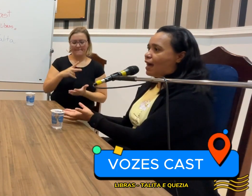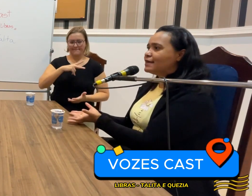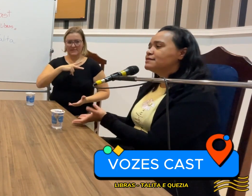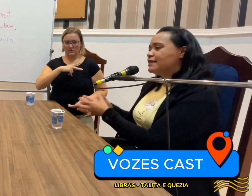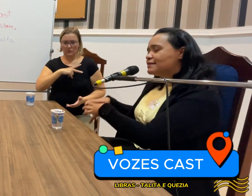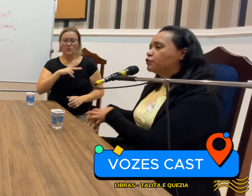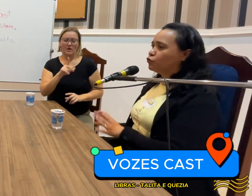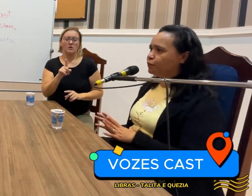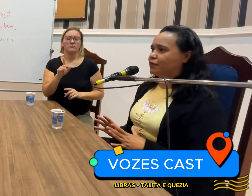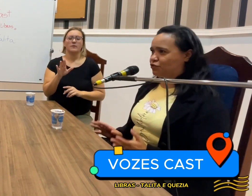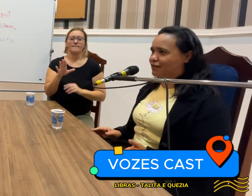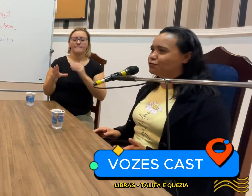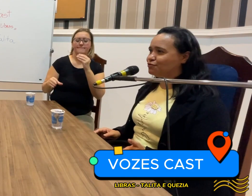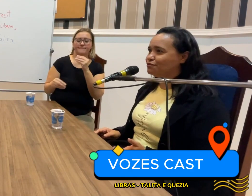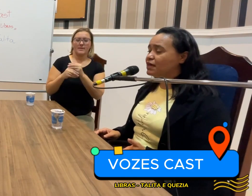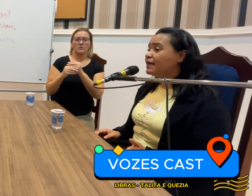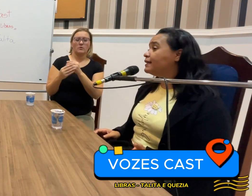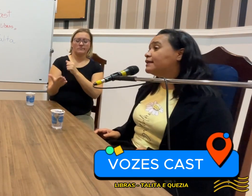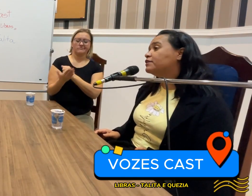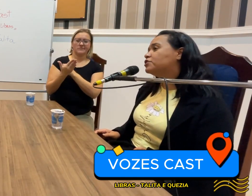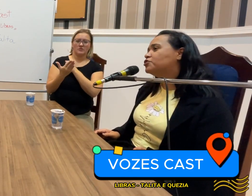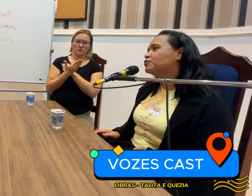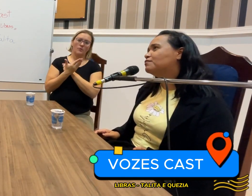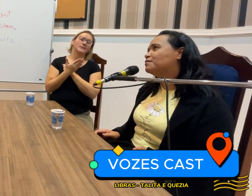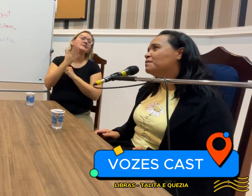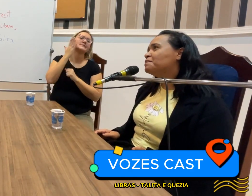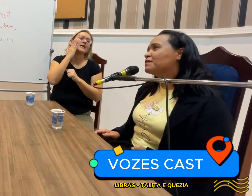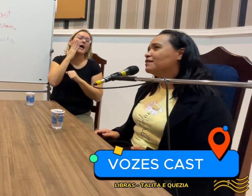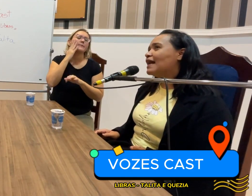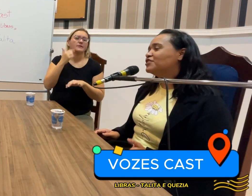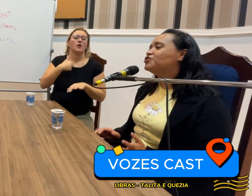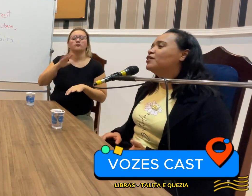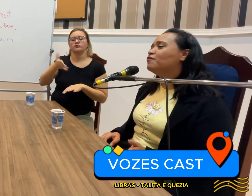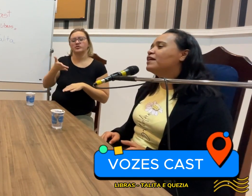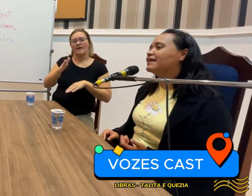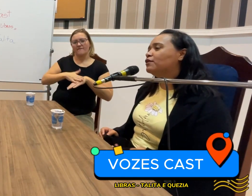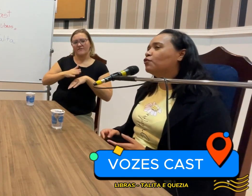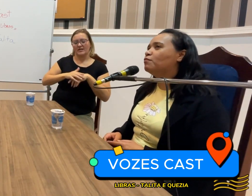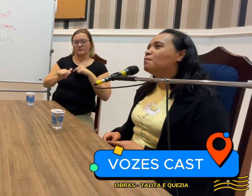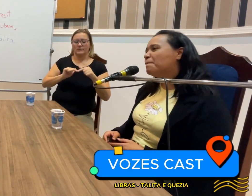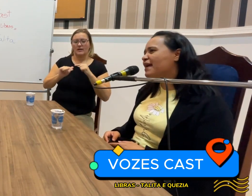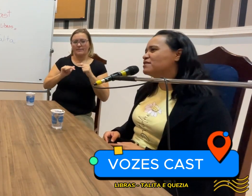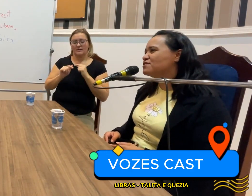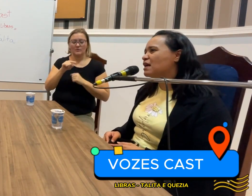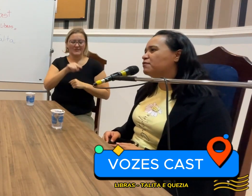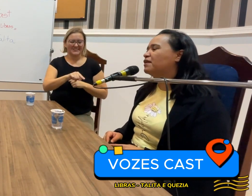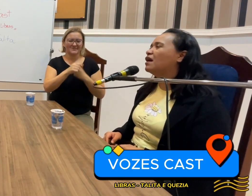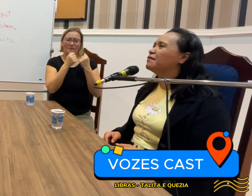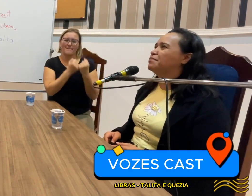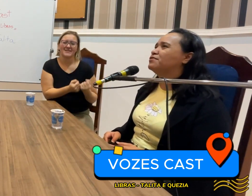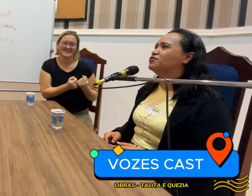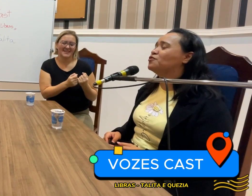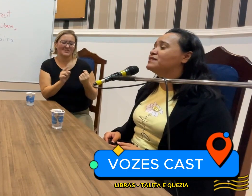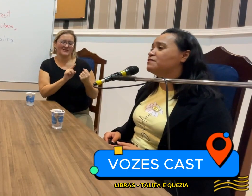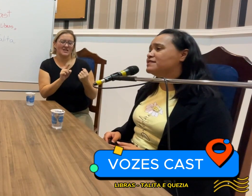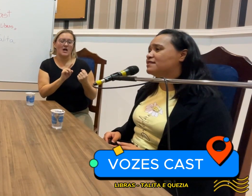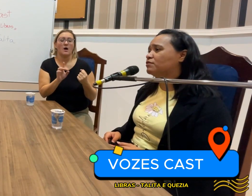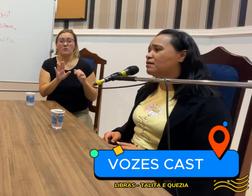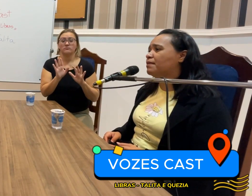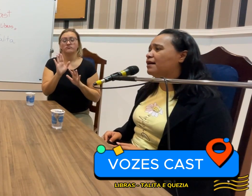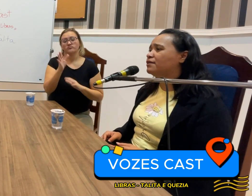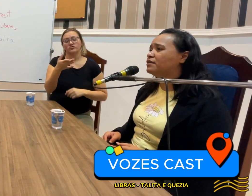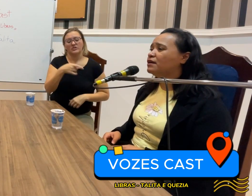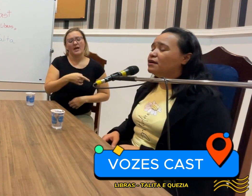contribuir mais nesse grupo que eu já atuo. Uau. Então, a gente não vê aquilo como um peso, sabe? Falar, poxa, eu comecei a